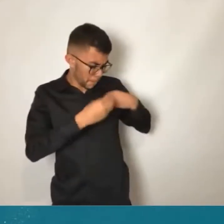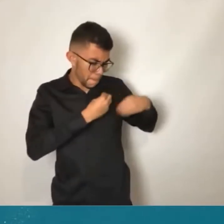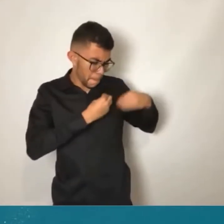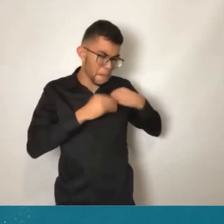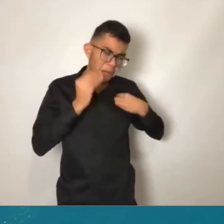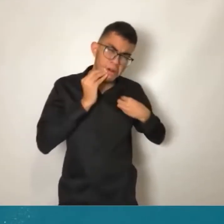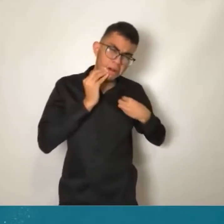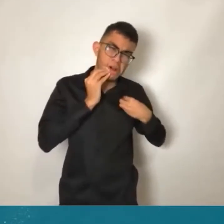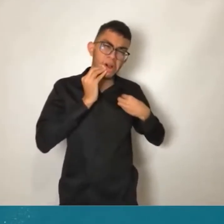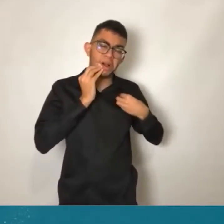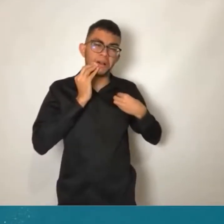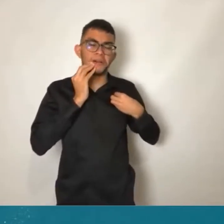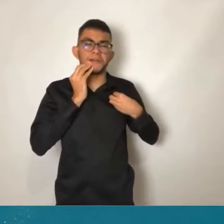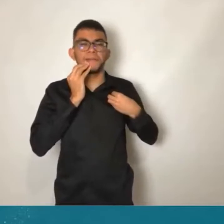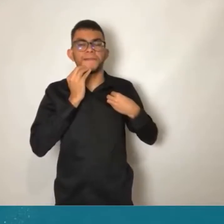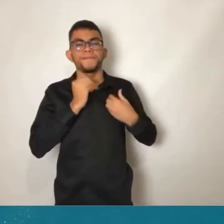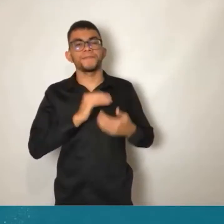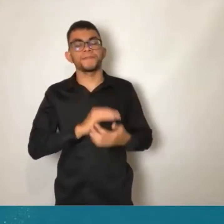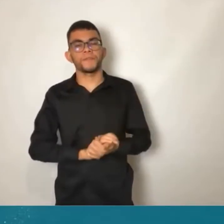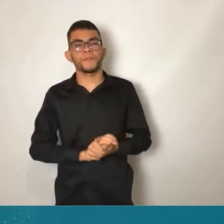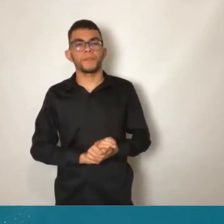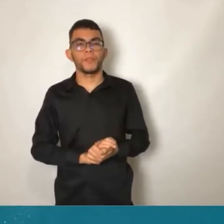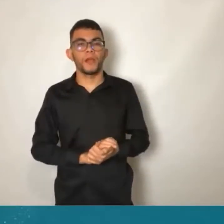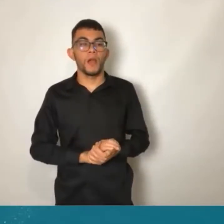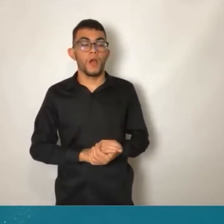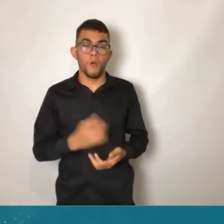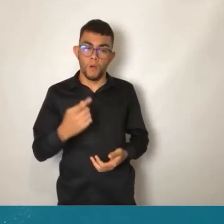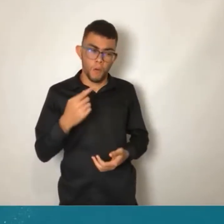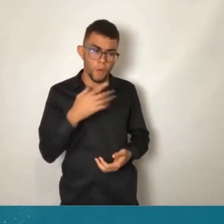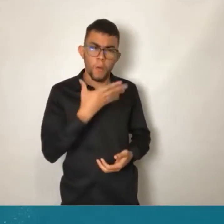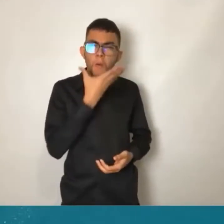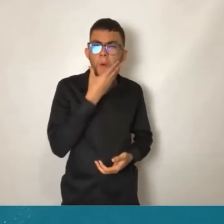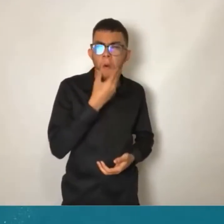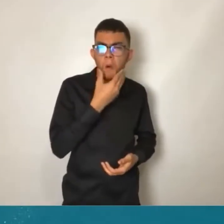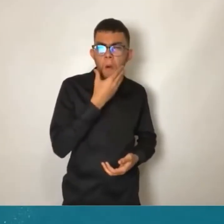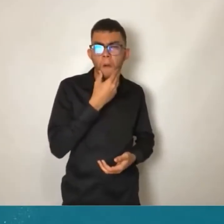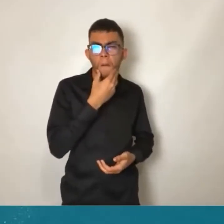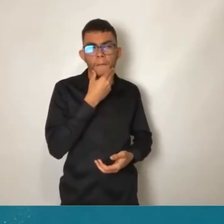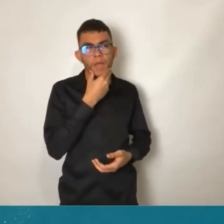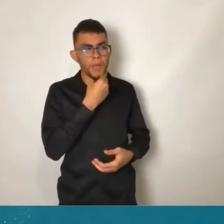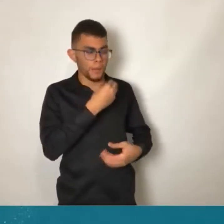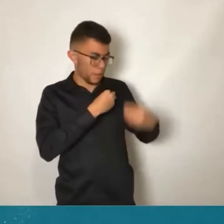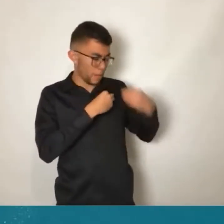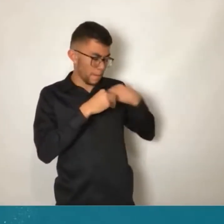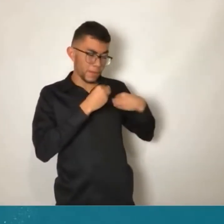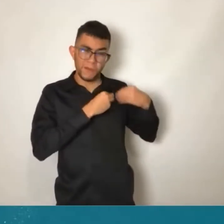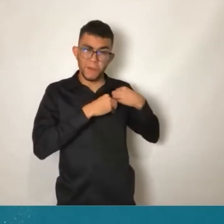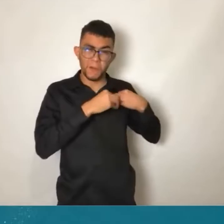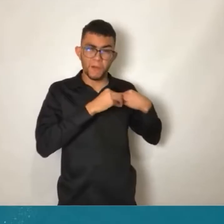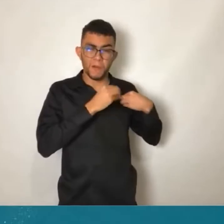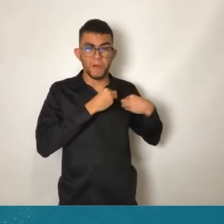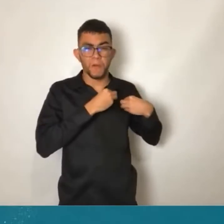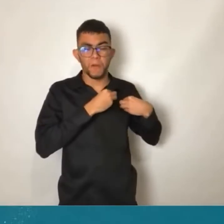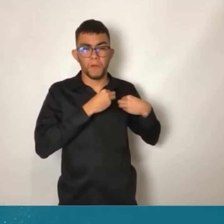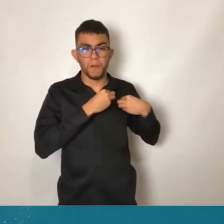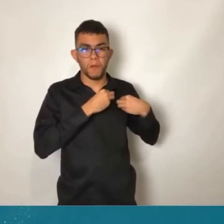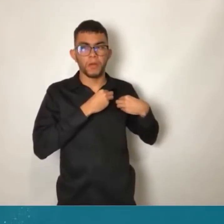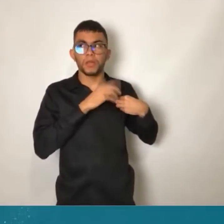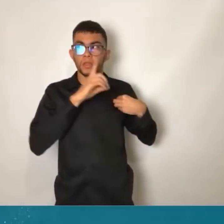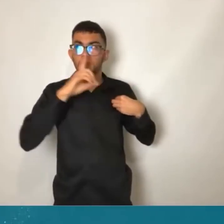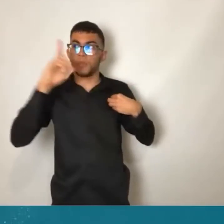algum? Respondeu-lhe anjo, descerá sobre ti o Espírito Santo, e